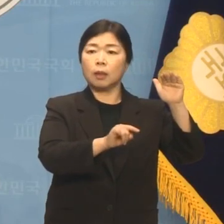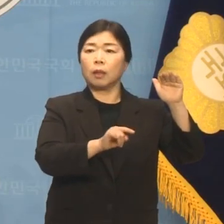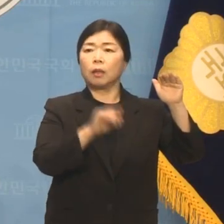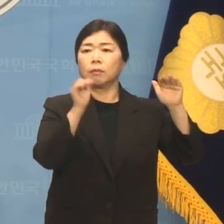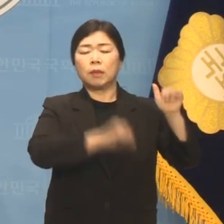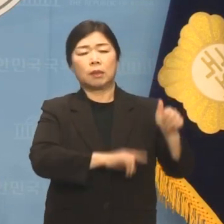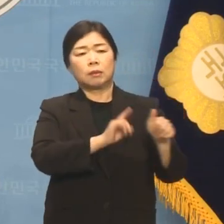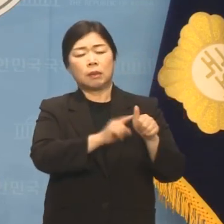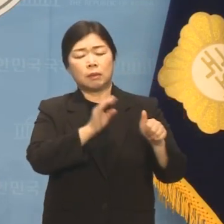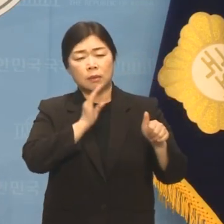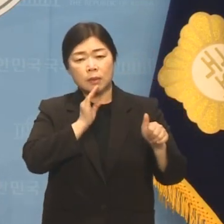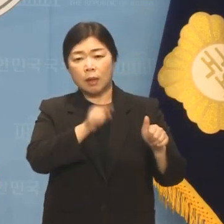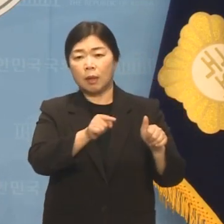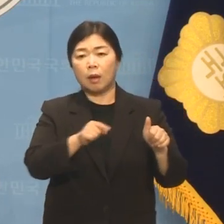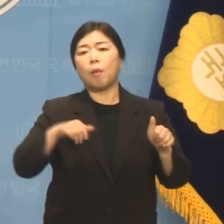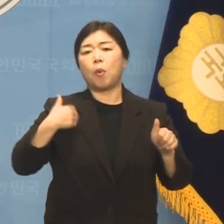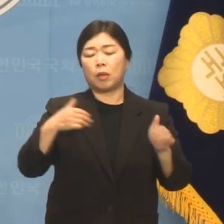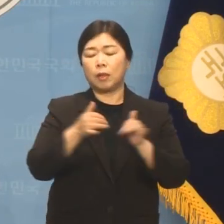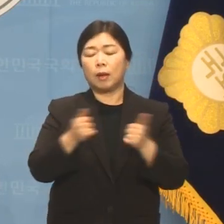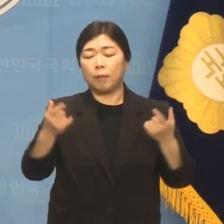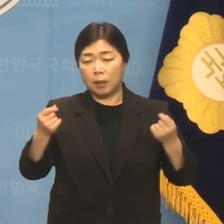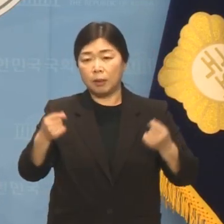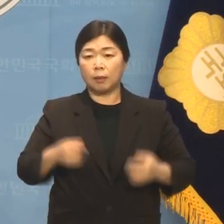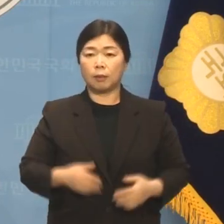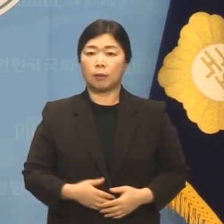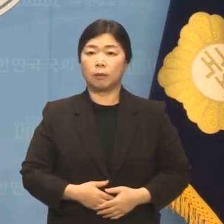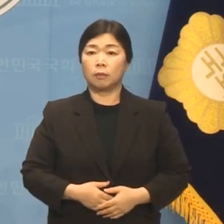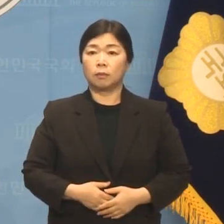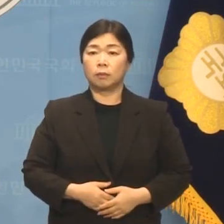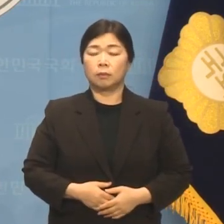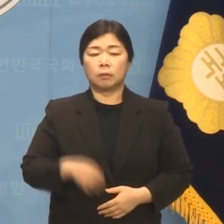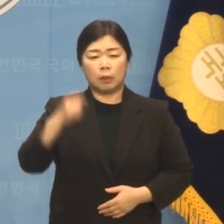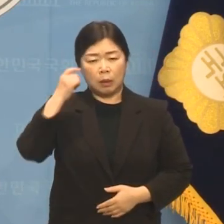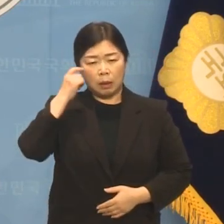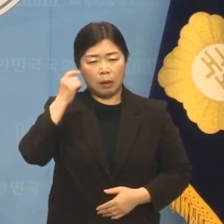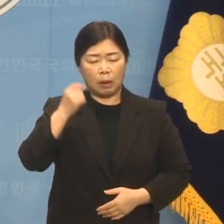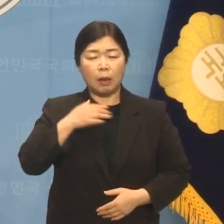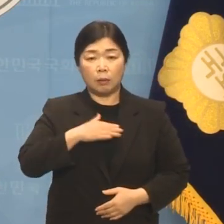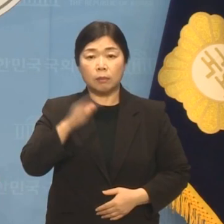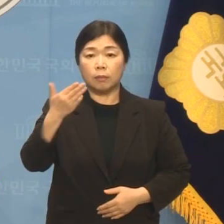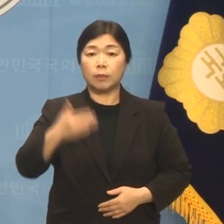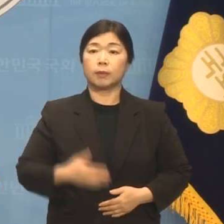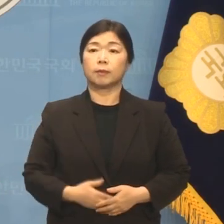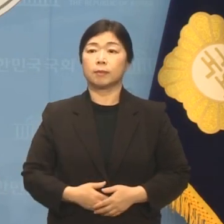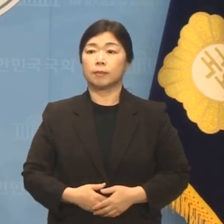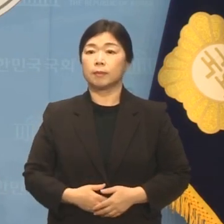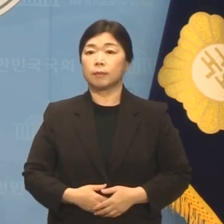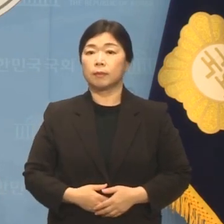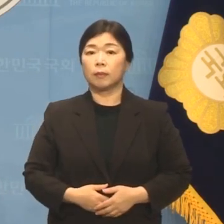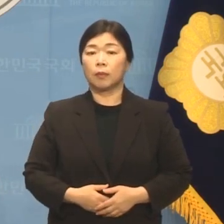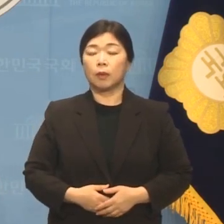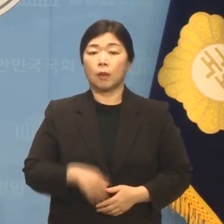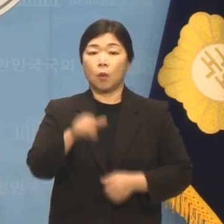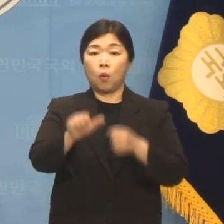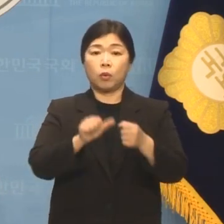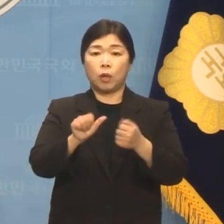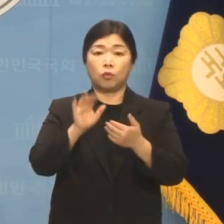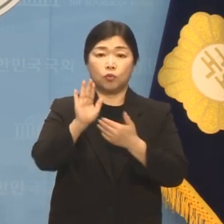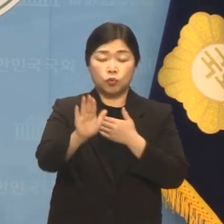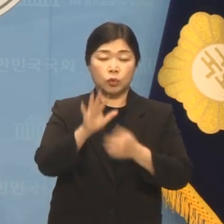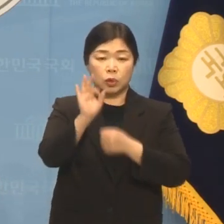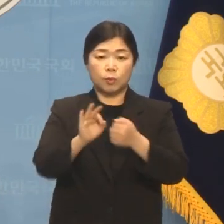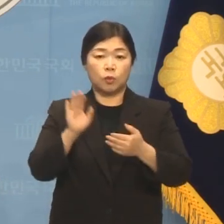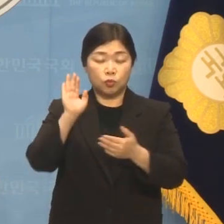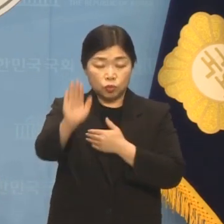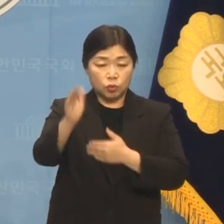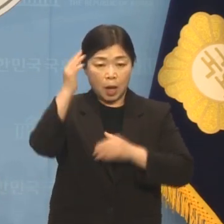이분 정말 아리백 진짜 모르시는구나 라고 다시 한번 증명해 주셨습니다. 5년 후, 10년 후